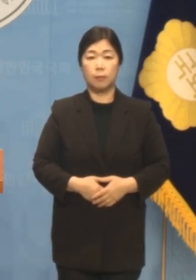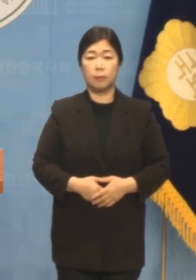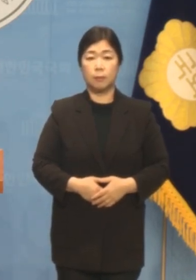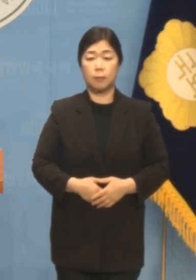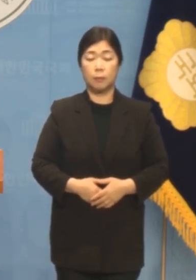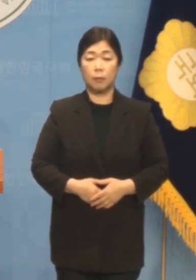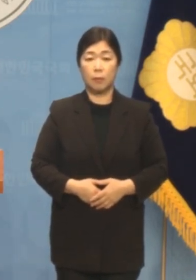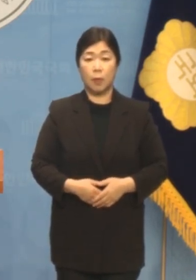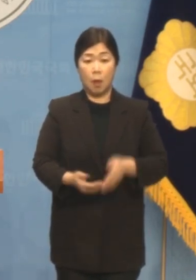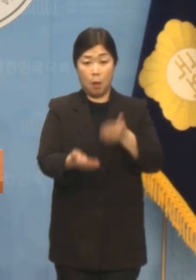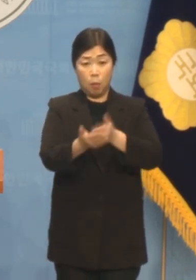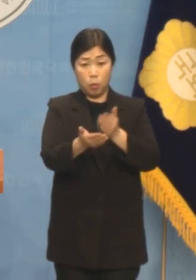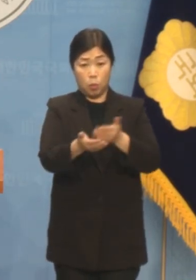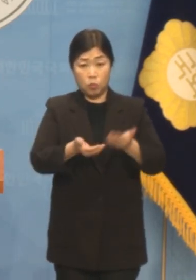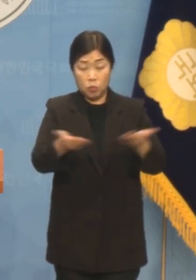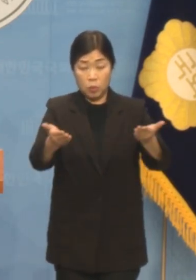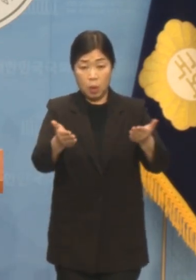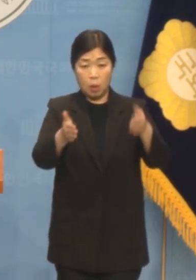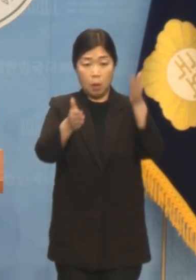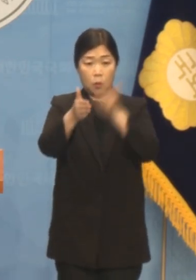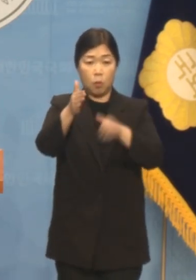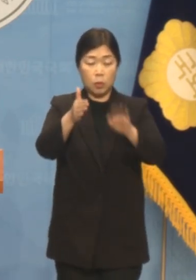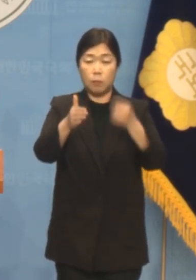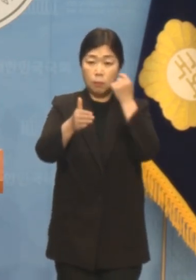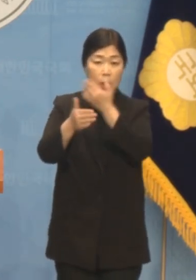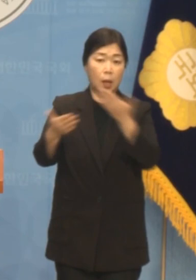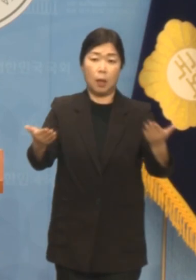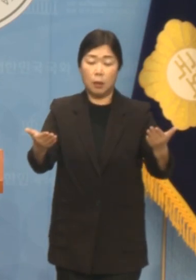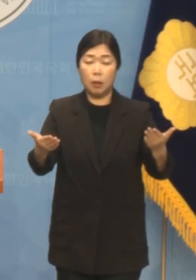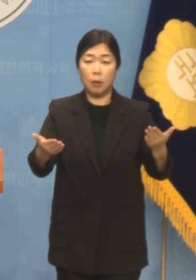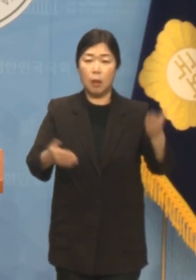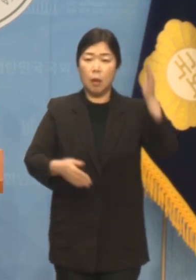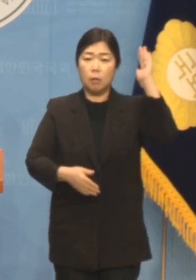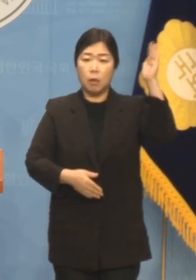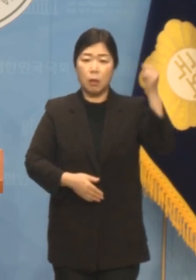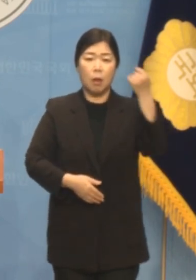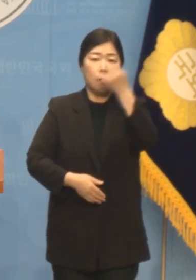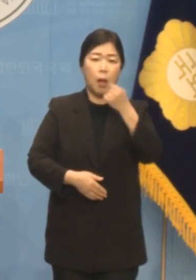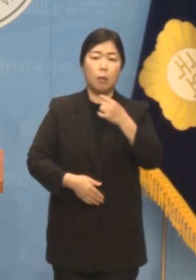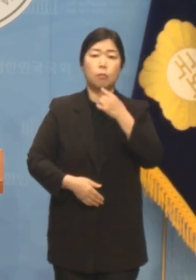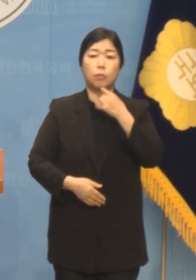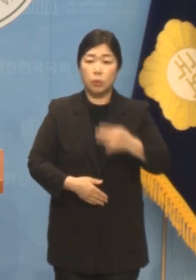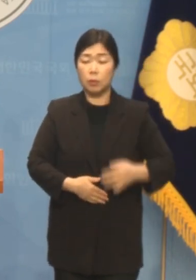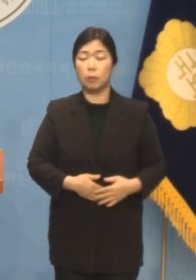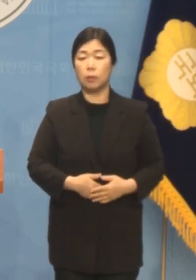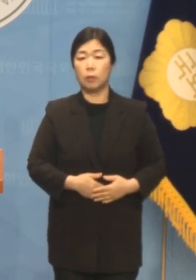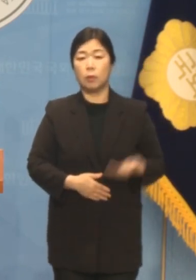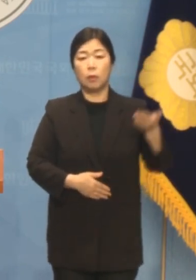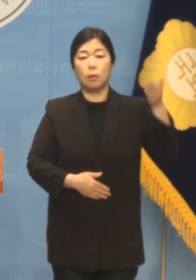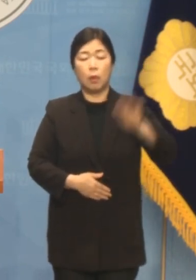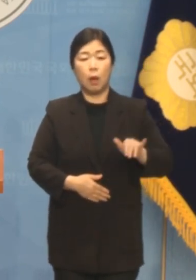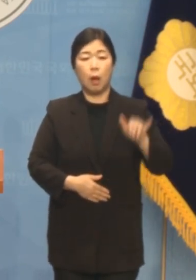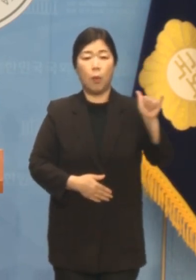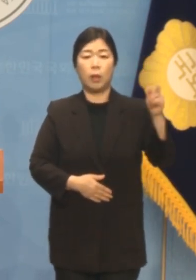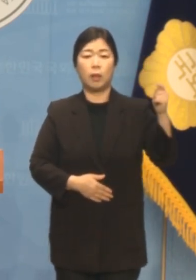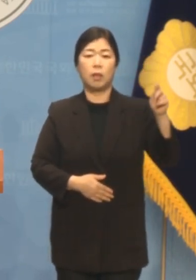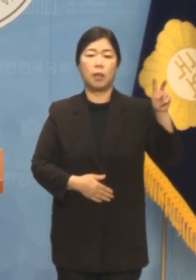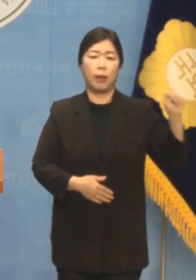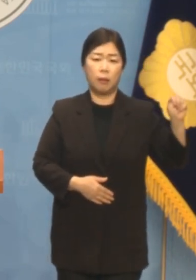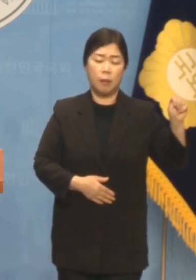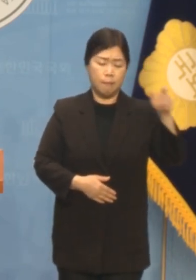보도의 객관적 근거가 없고 주장 자체가 너무 황당한 보도였음에도 불구하고 YTN은 오기를